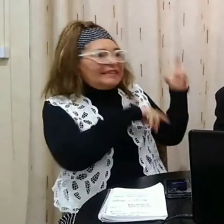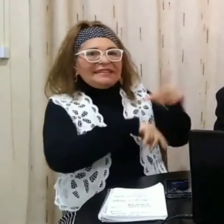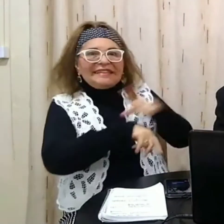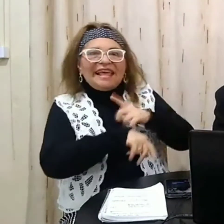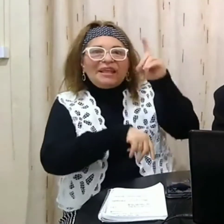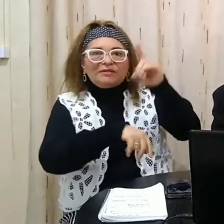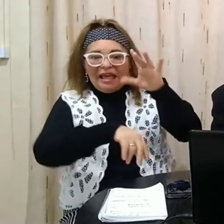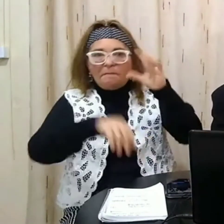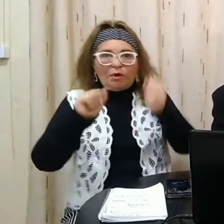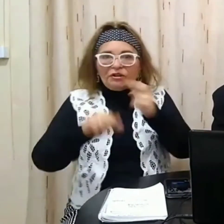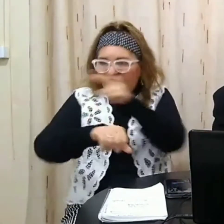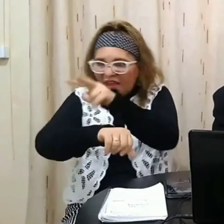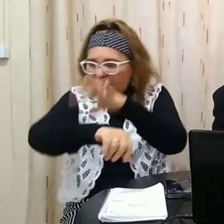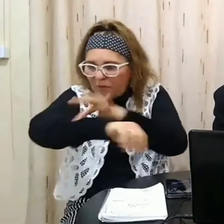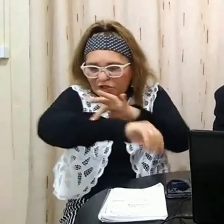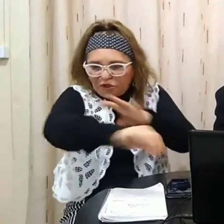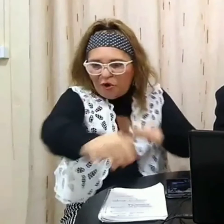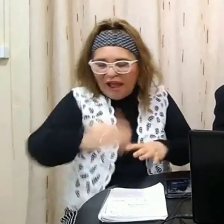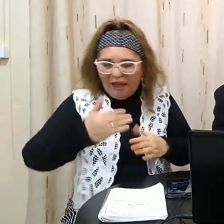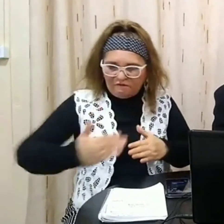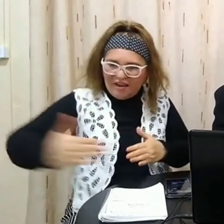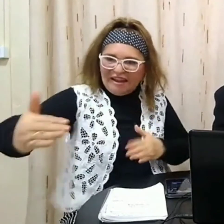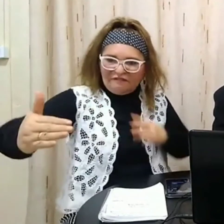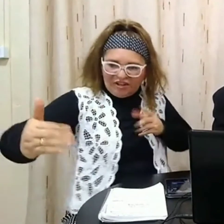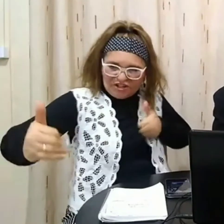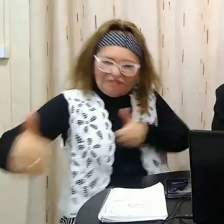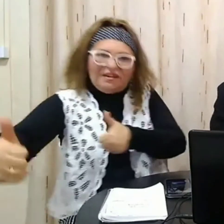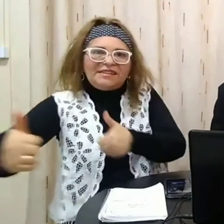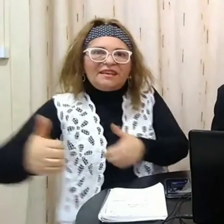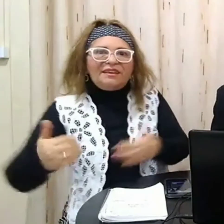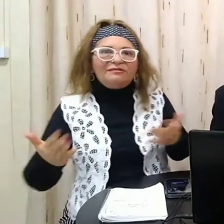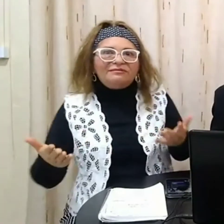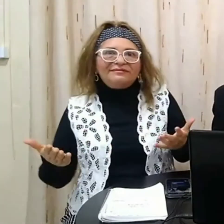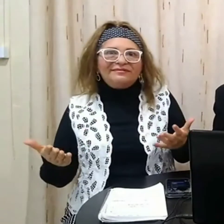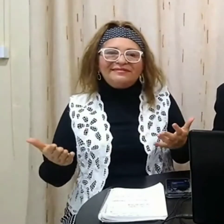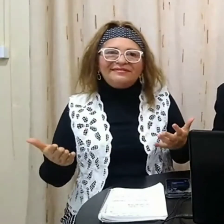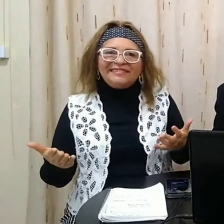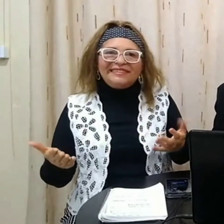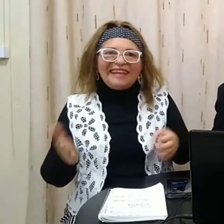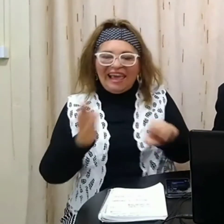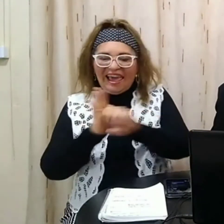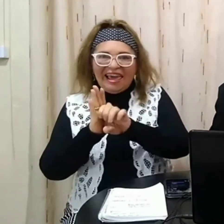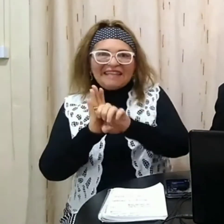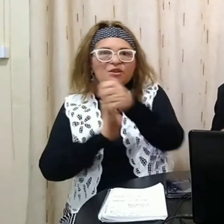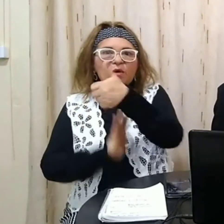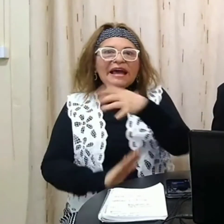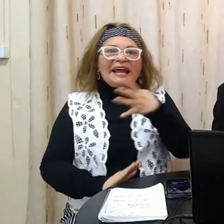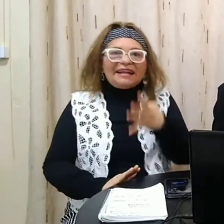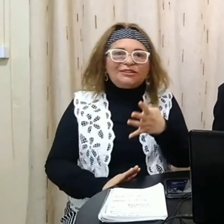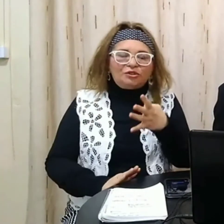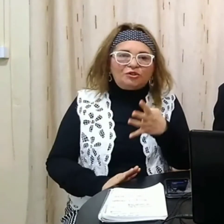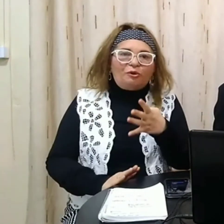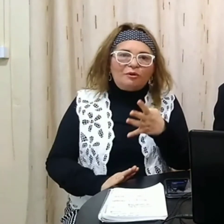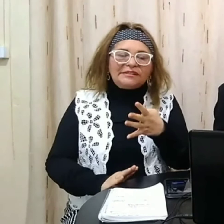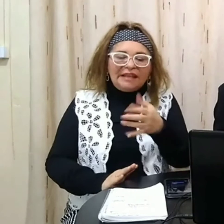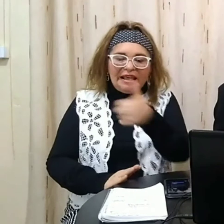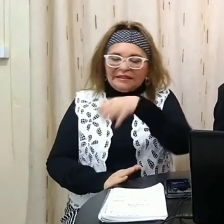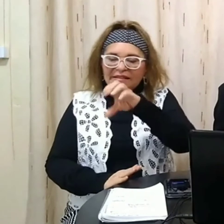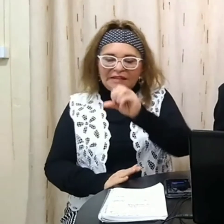tocar e que vai adiante de nós, que sai na nossa frente. Ora, Deus, em Êxodo 14, olha só, Êxodo 14,